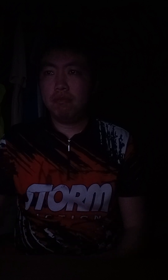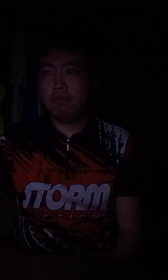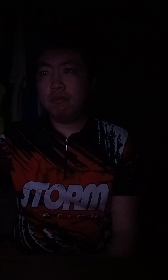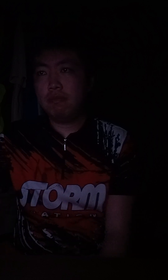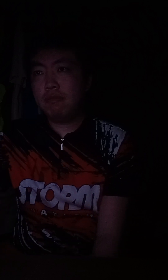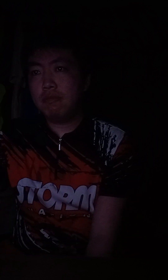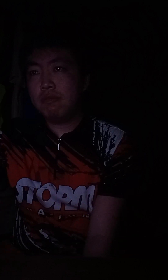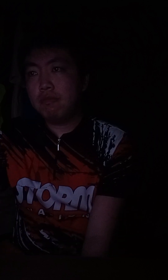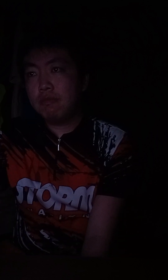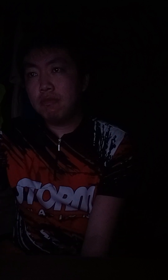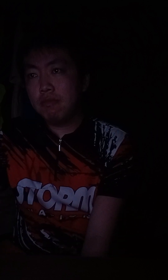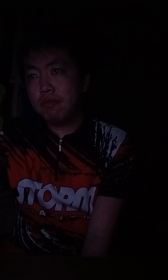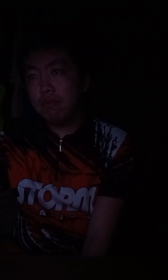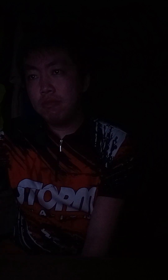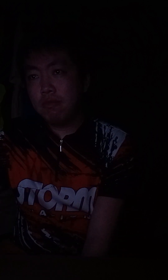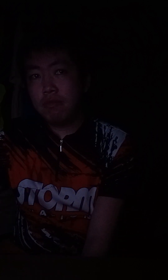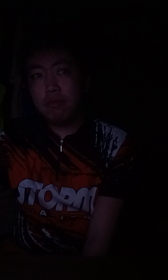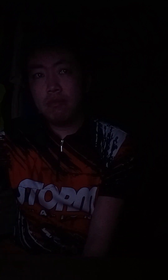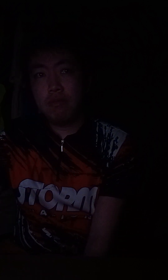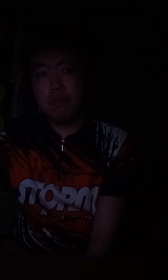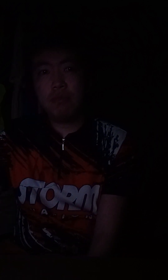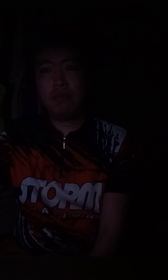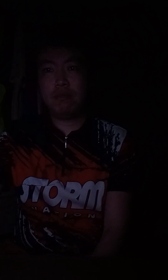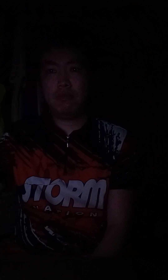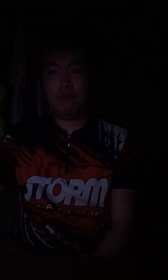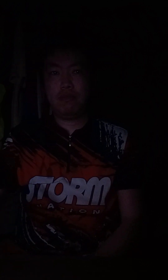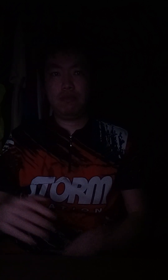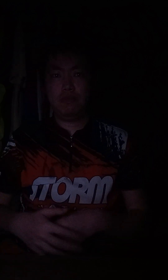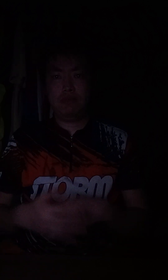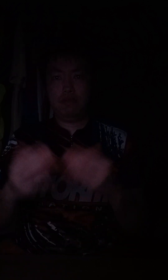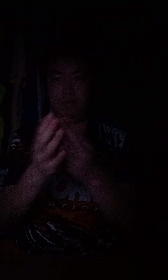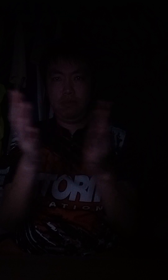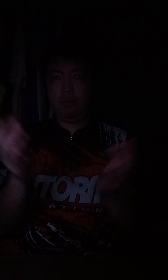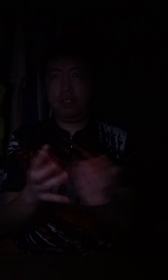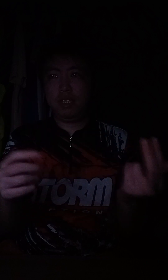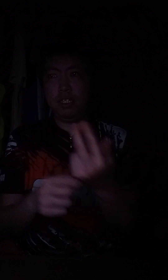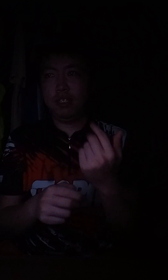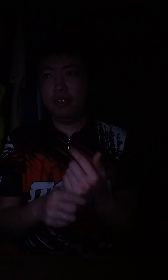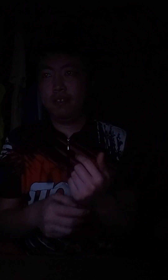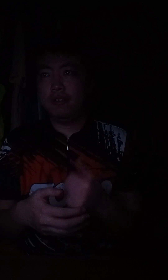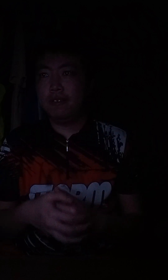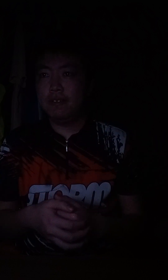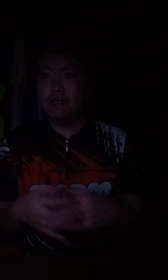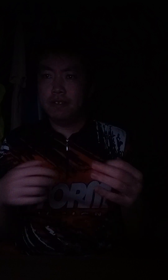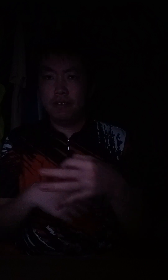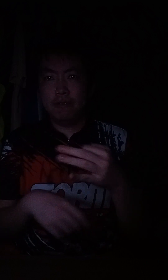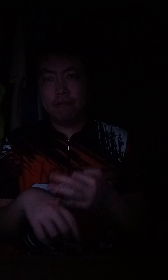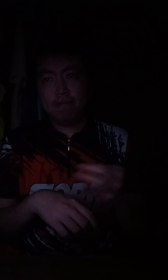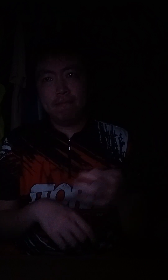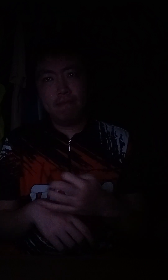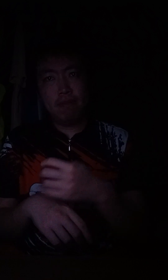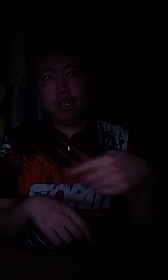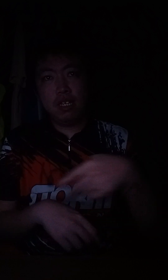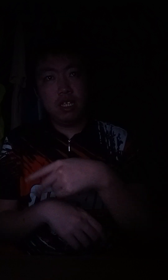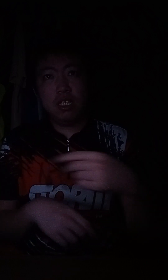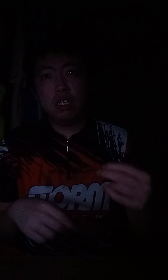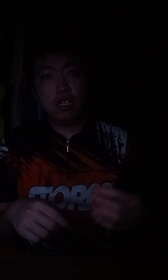이은진입니다. 안녕하세요. 필리핀 가사관리사에 이어 서울시가 이번에는 마을버스에